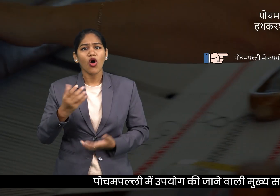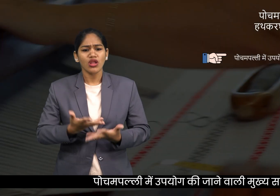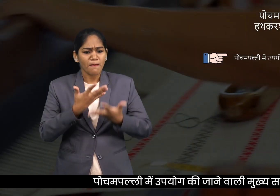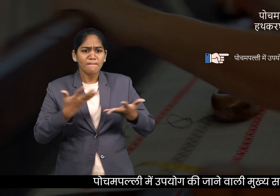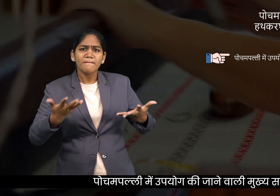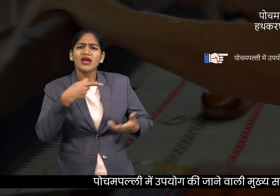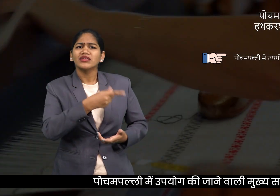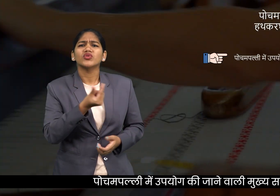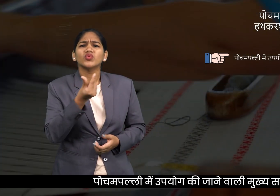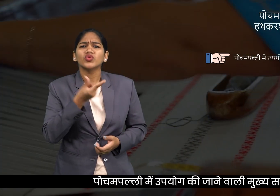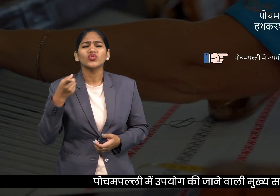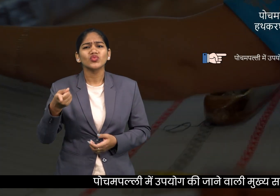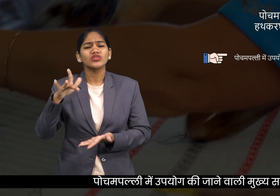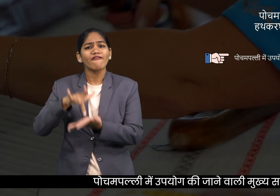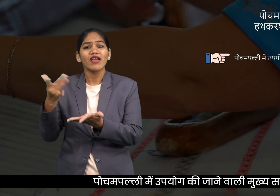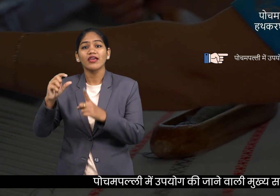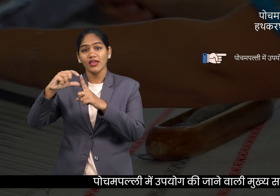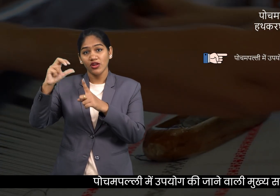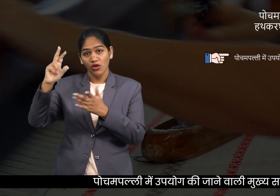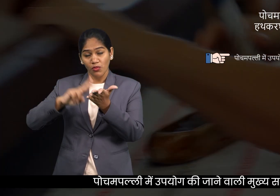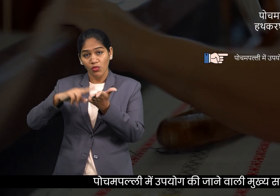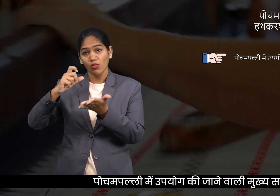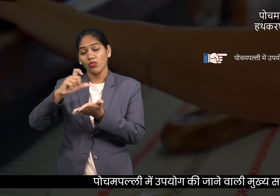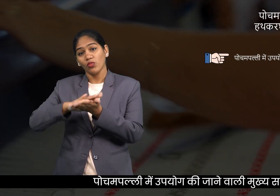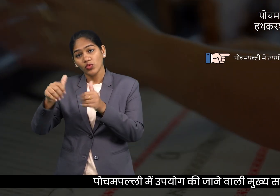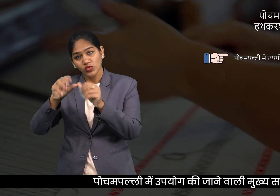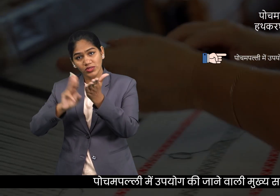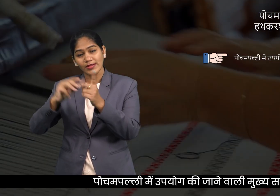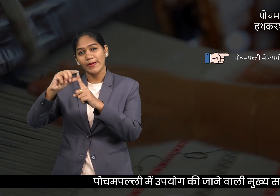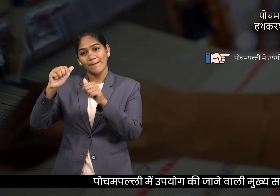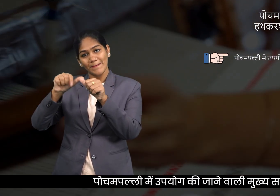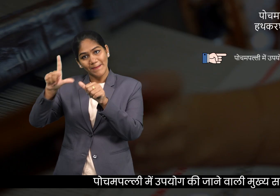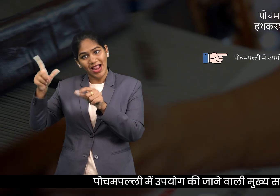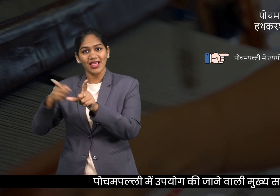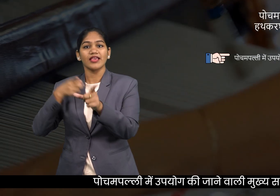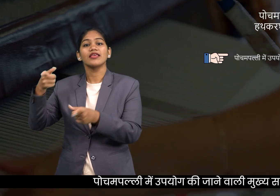पोचमपल्ली में उपयोग की जाने वाली मुख्य सामग्री